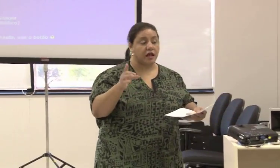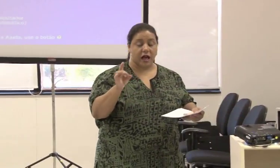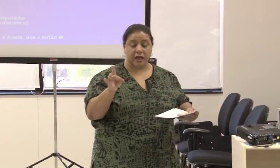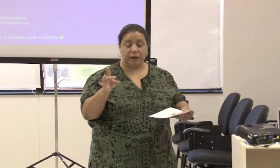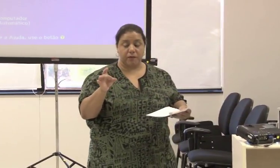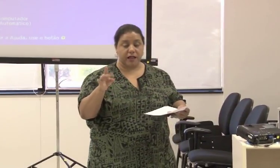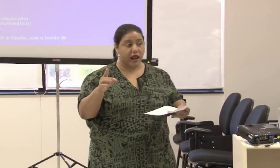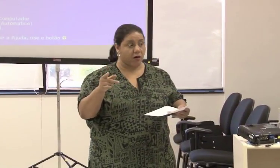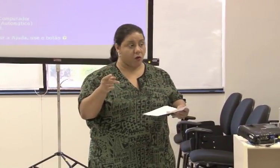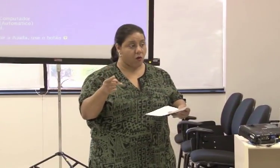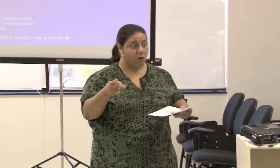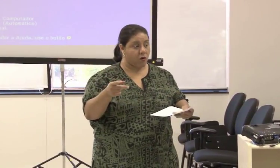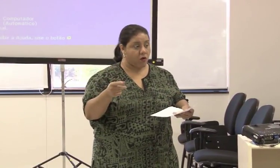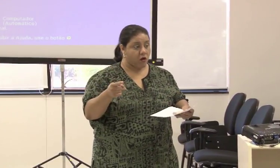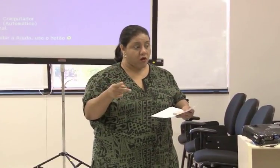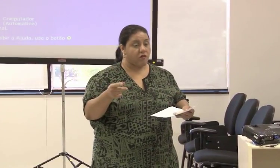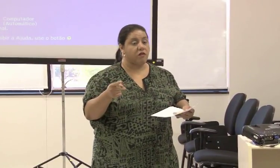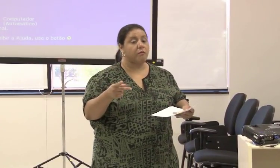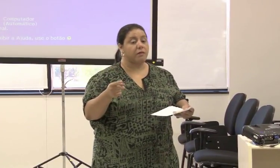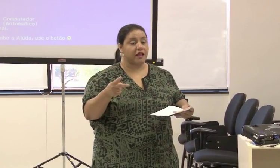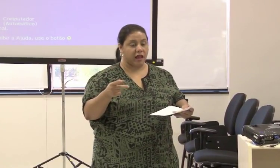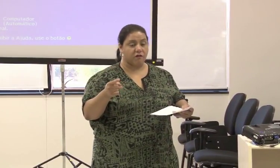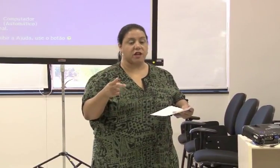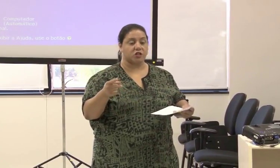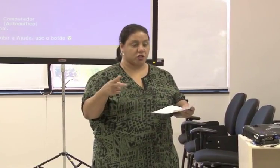Aqui é peteleco. Peteleco, vende.